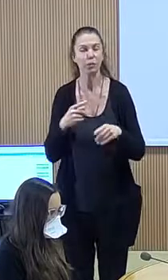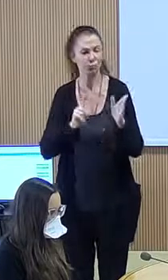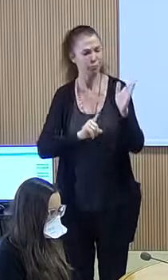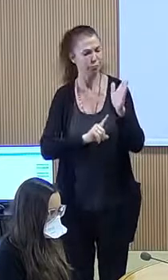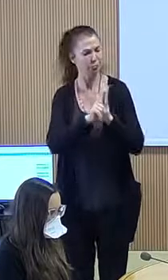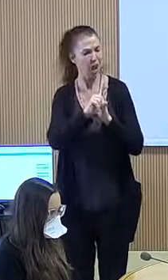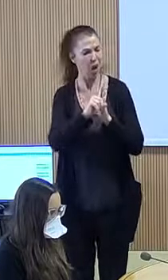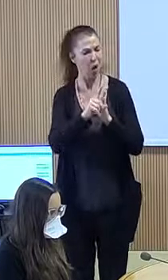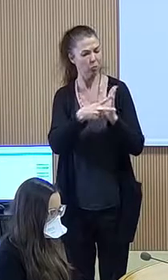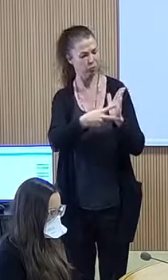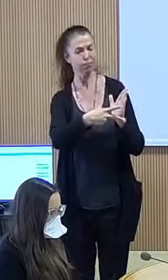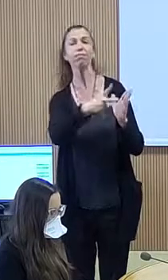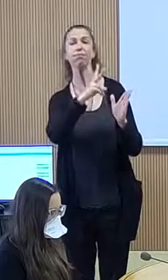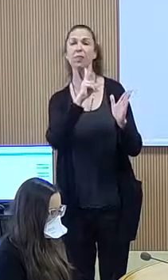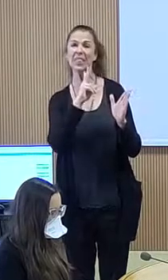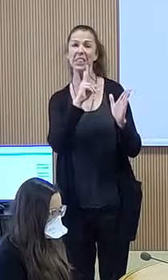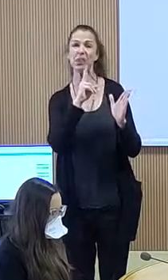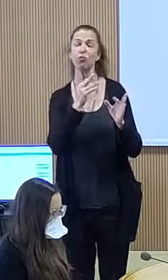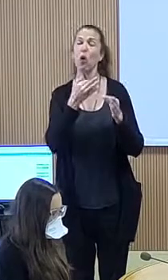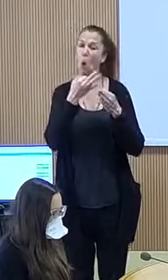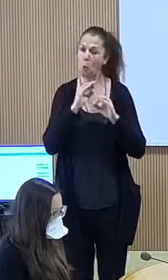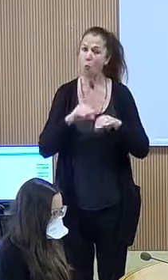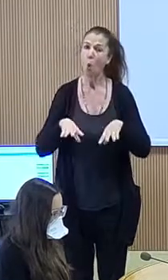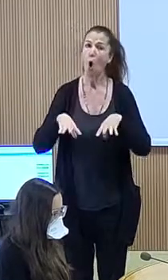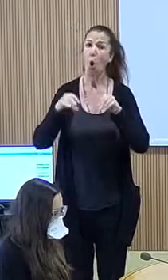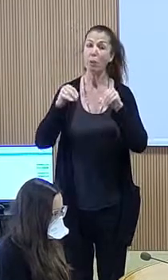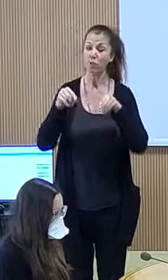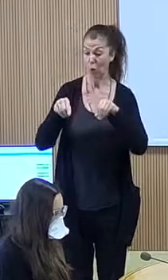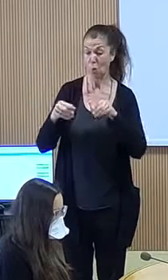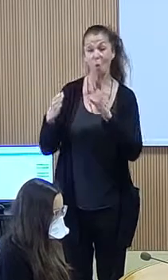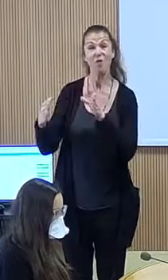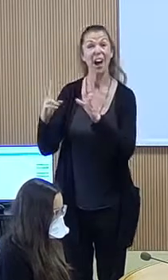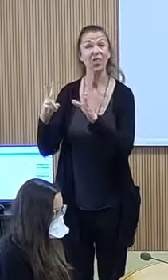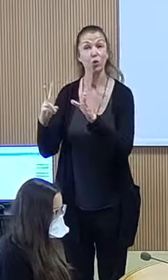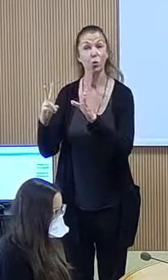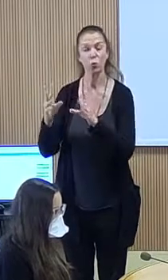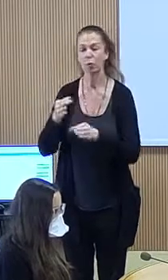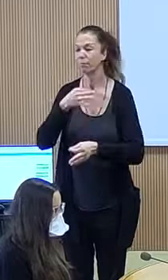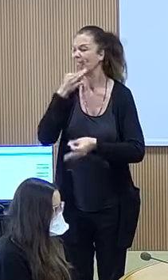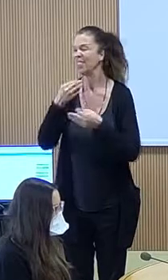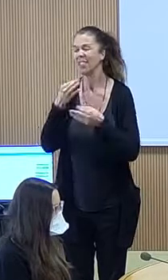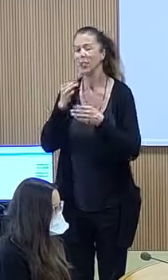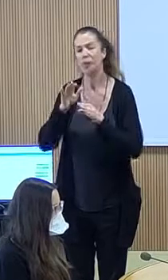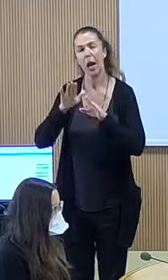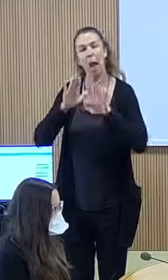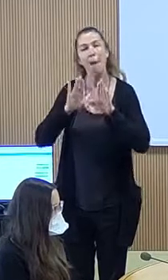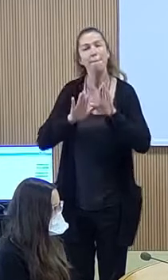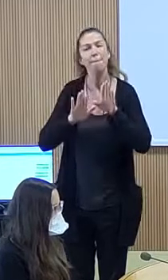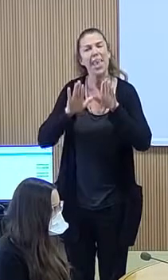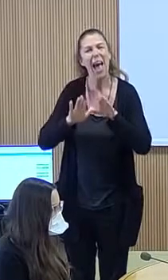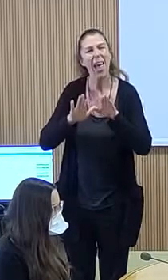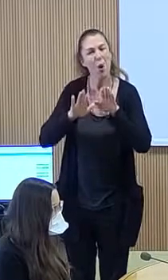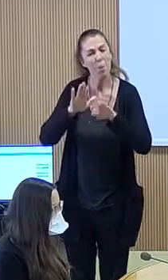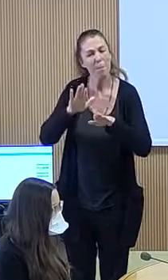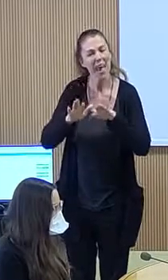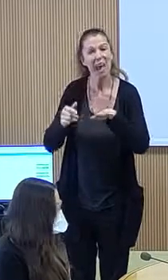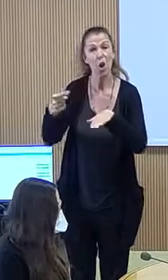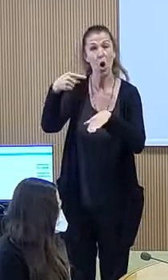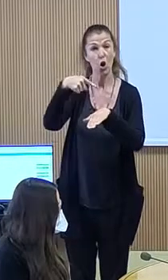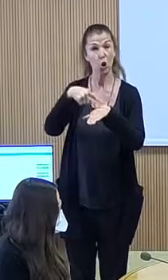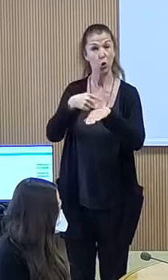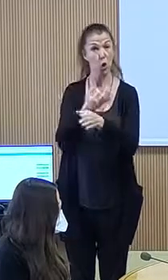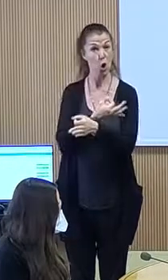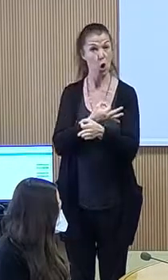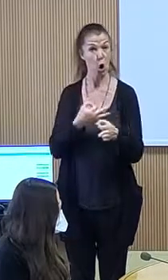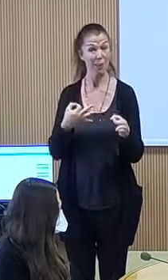possibilità di iniziare questa seconda fase che significa un graduale ritorno ad una normalità che sarà una normalità tra l'altro diversa